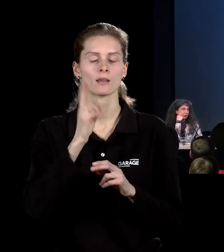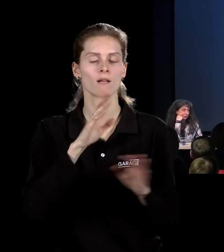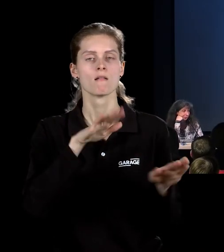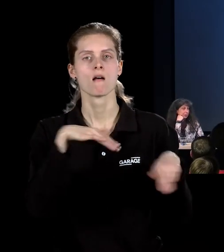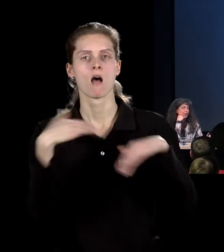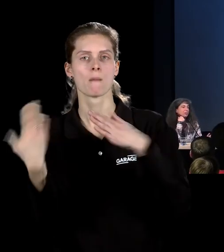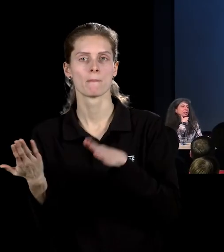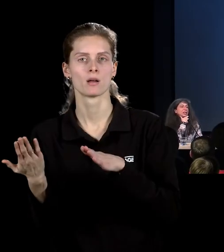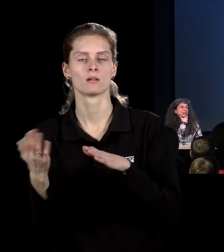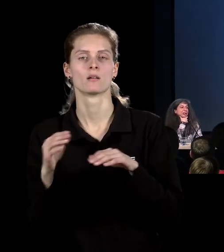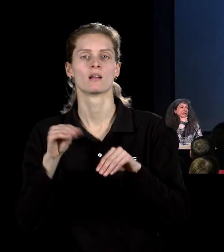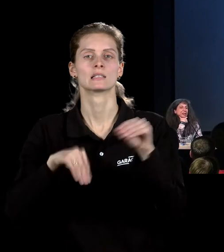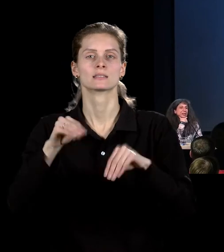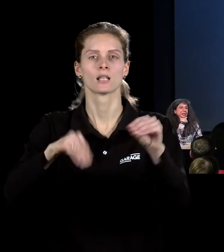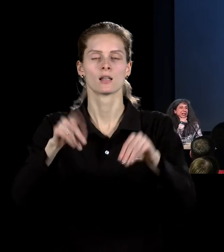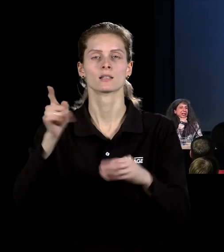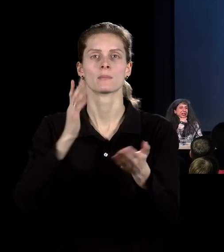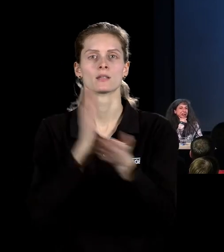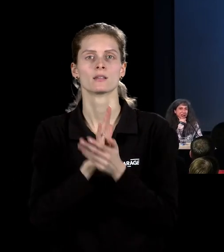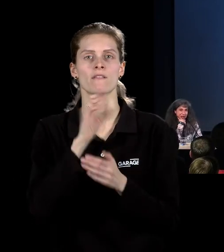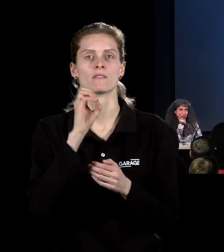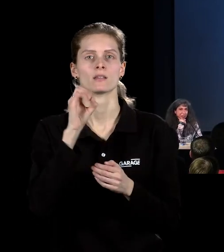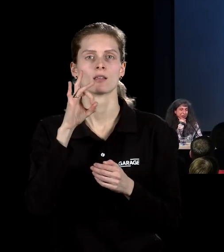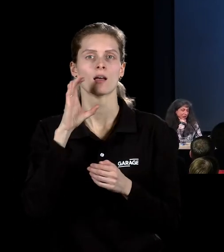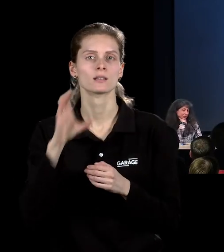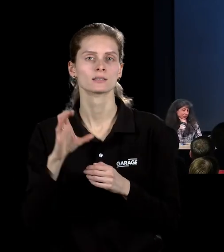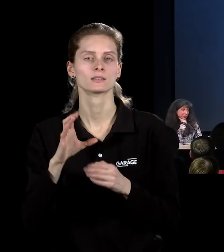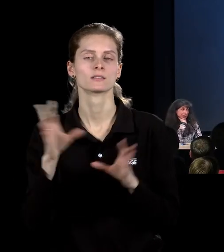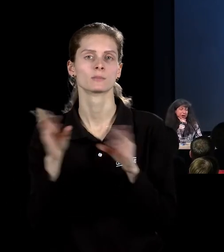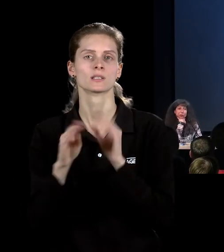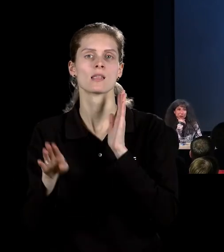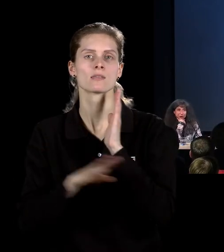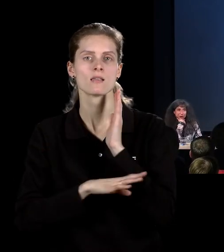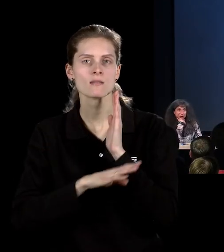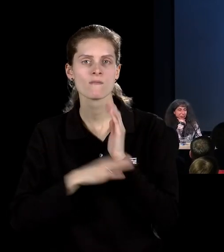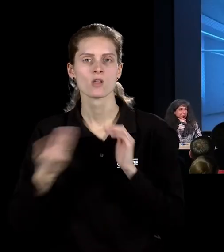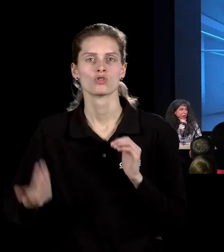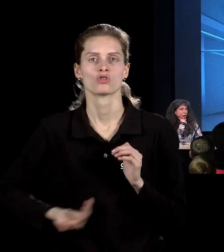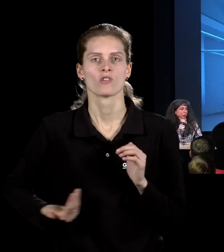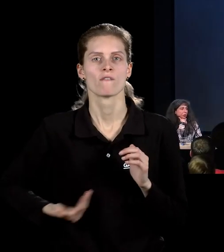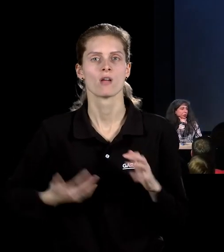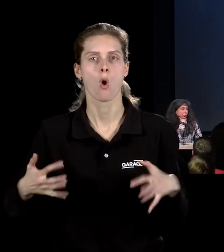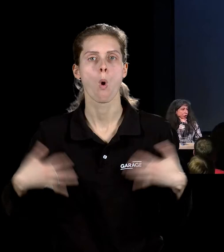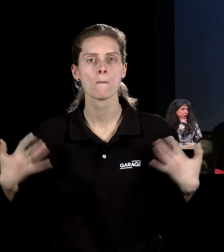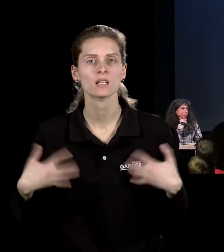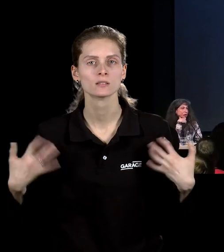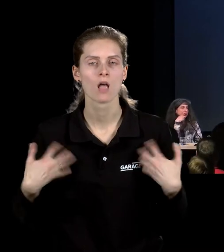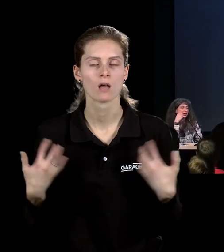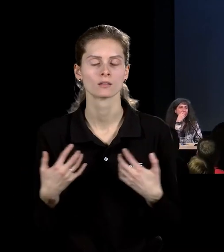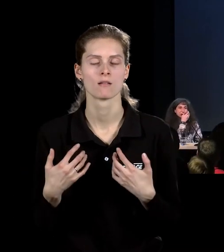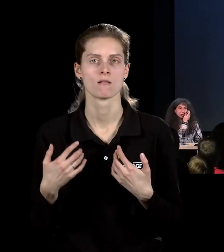которой есть вольер с деревьями и живыми обезьянами, и вот такой вот